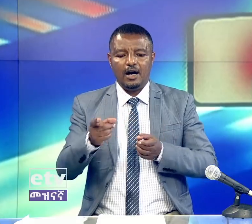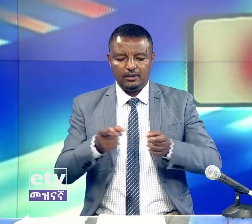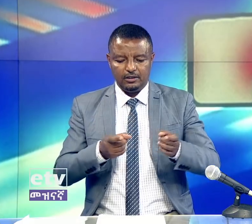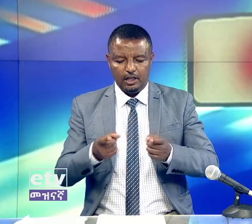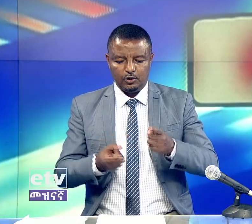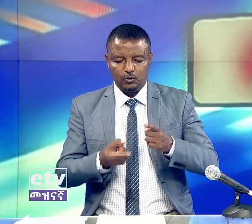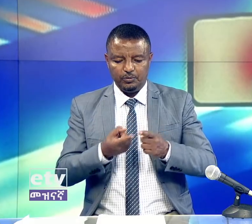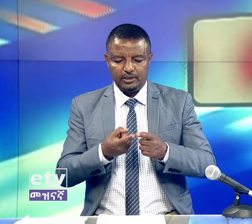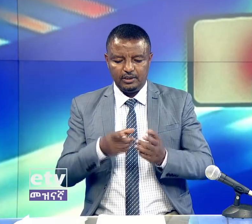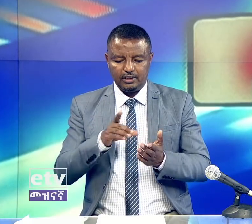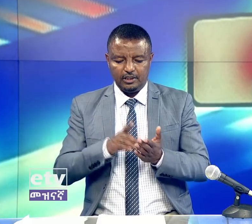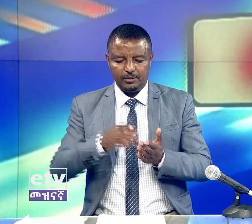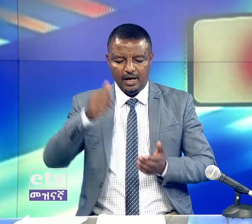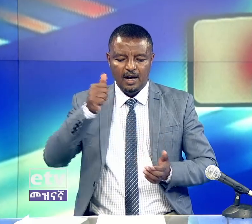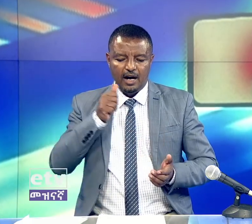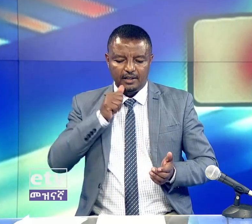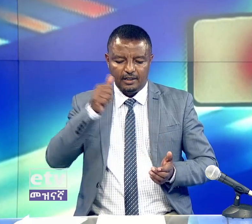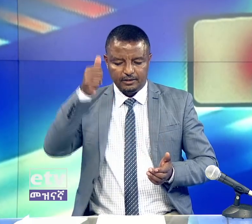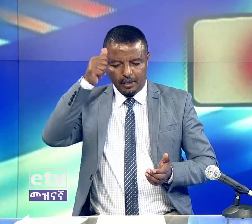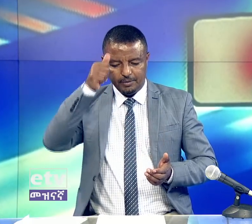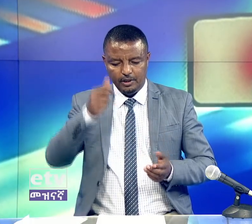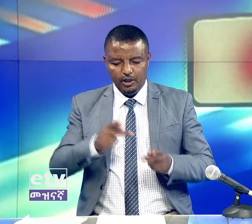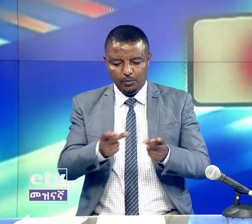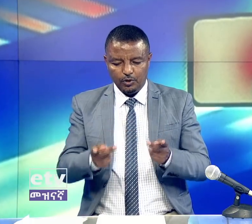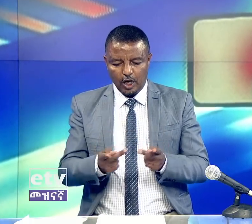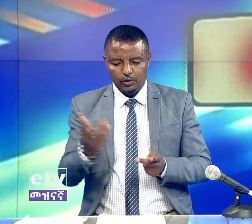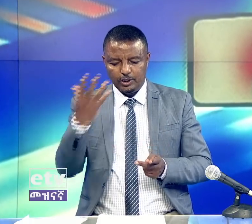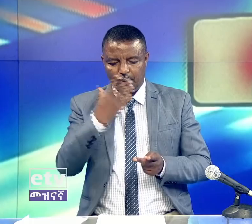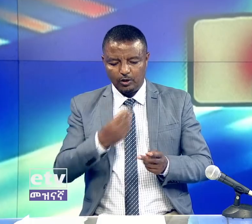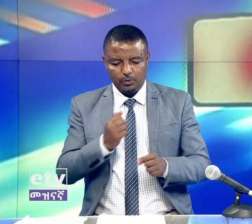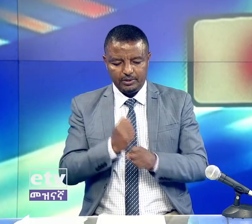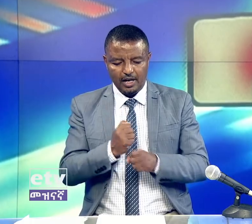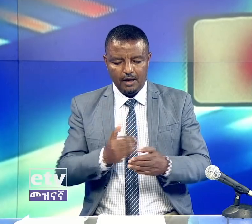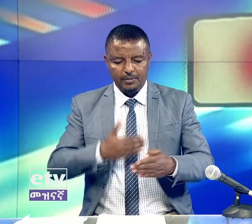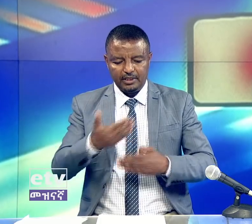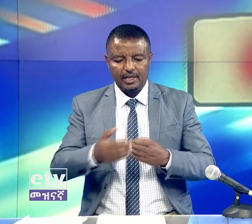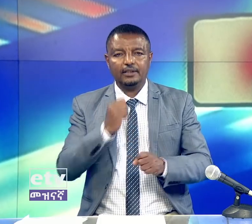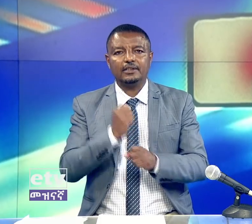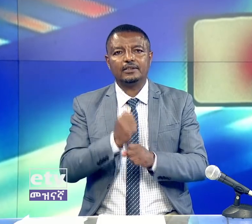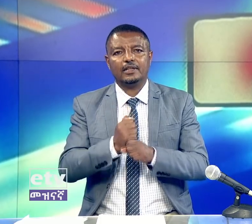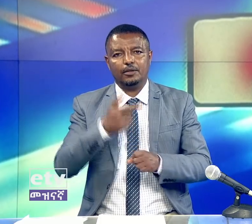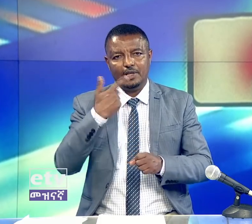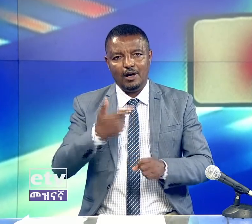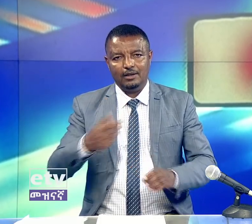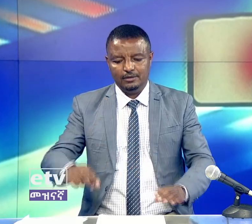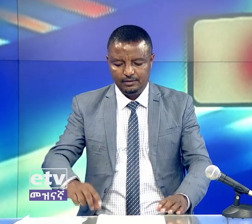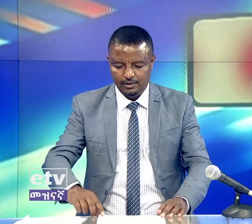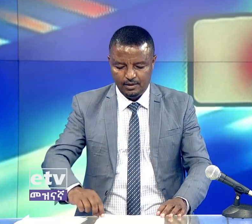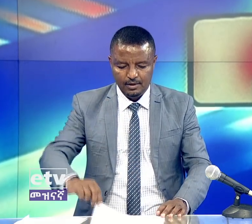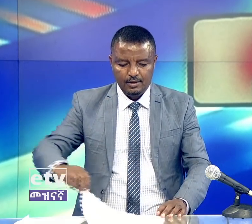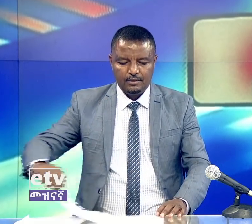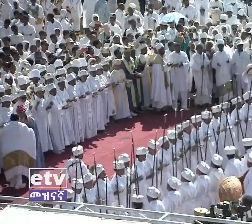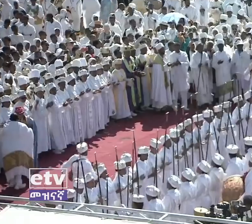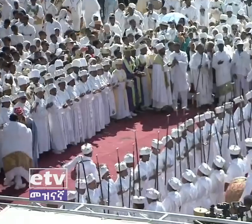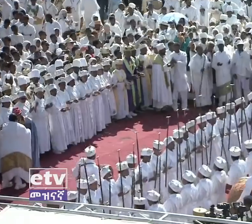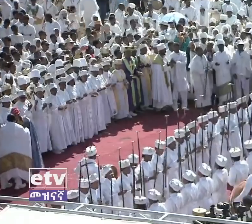የከተማ አስተዳደሩ ምክትል ከንቲባ አዳነች አበበ ቦታውን የማሳወቅ ስራ በቀጣይ ይሰራል ብለዋል።